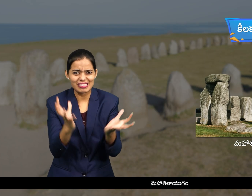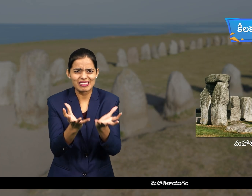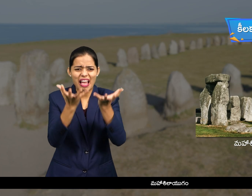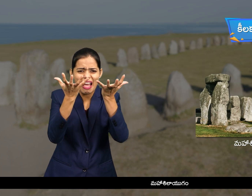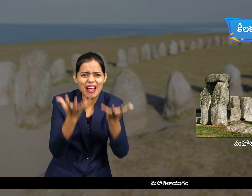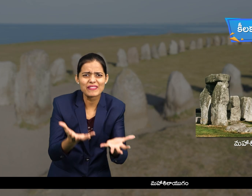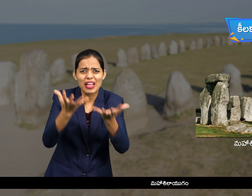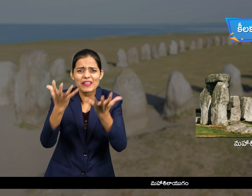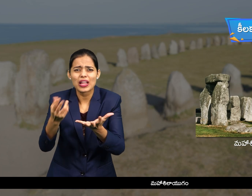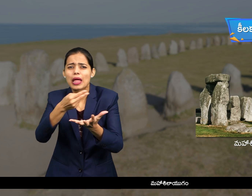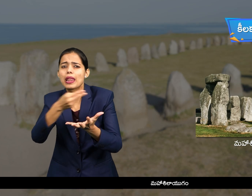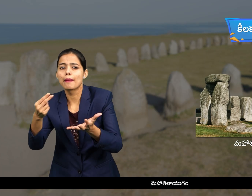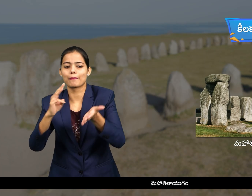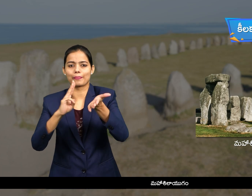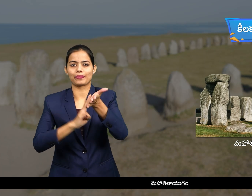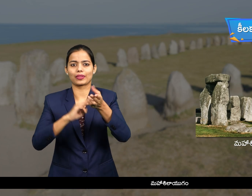మహాశిలాయుగం